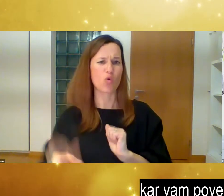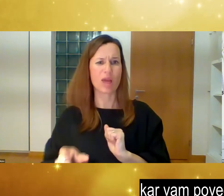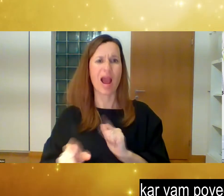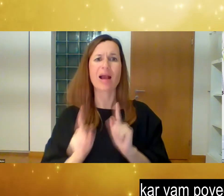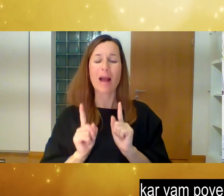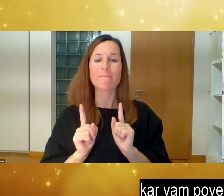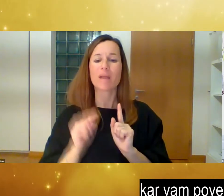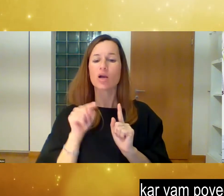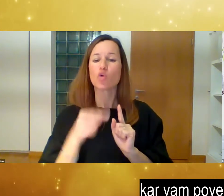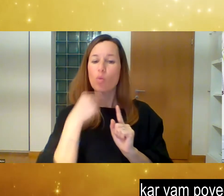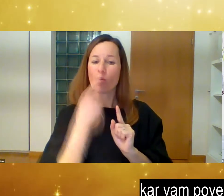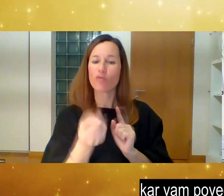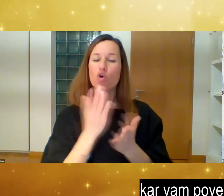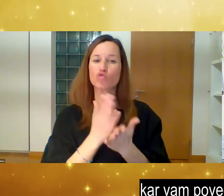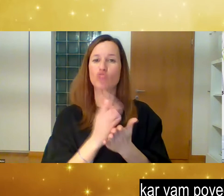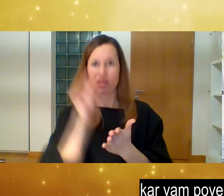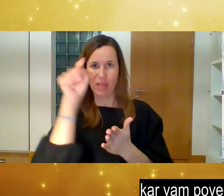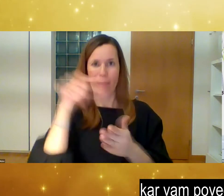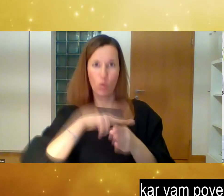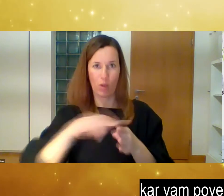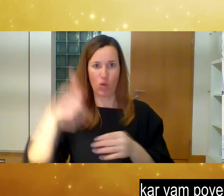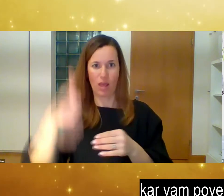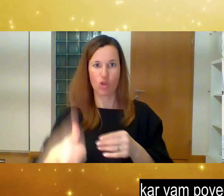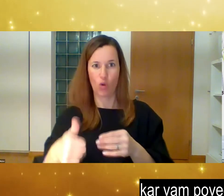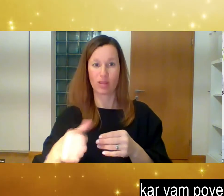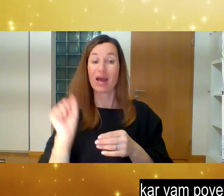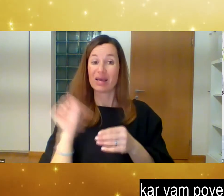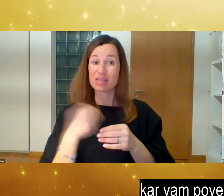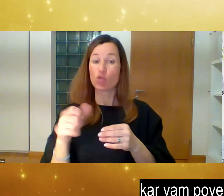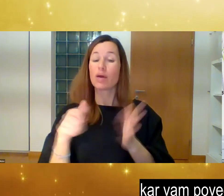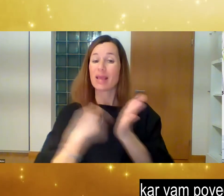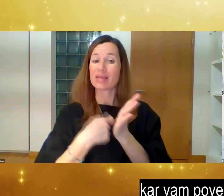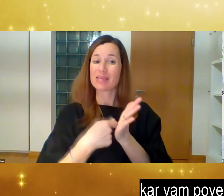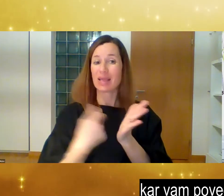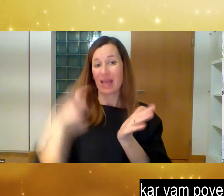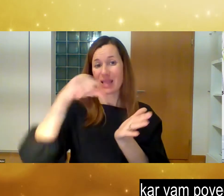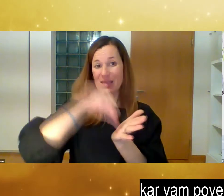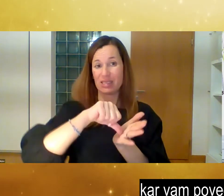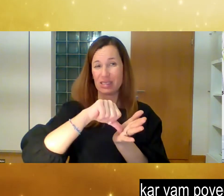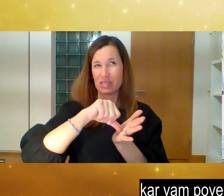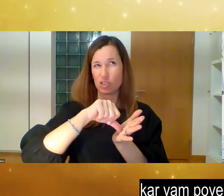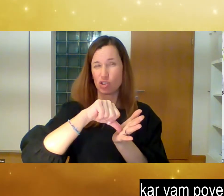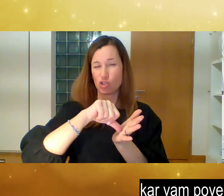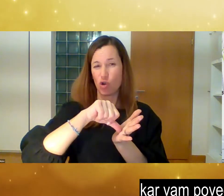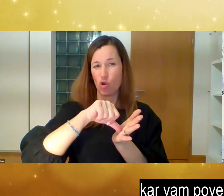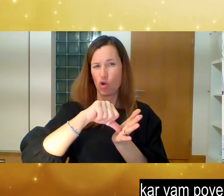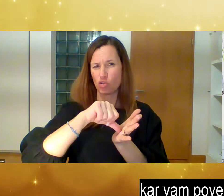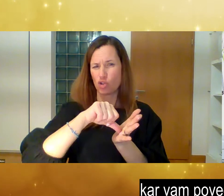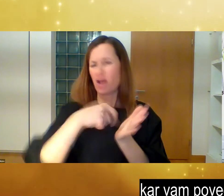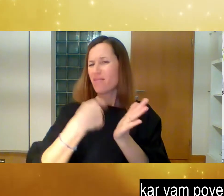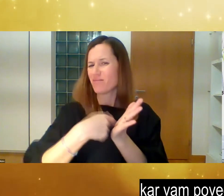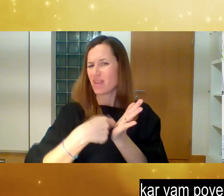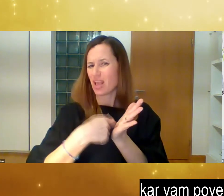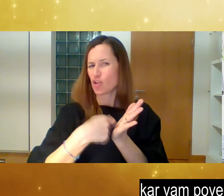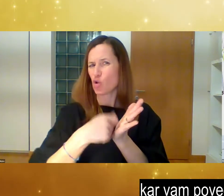vam povejo že na upravni enoti, zaradi tega, ker je cena 1300, skratka vrednost jo